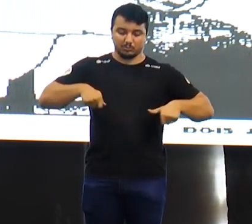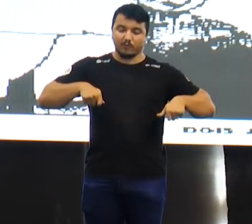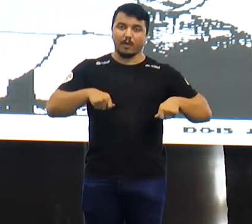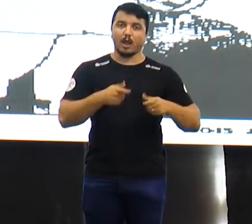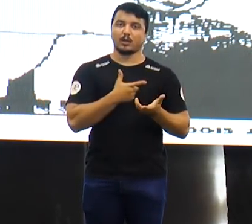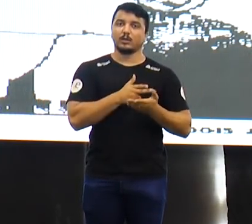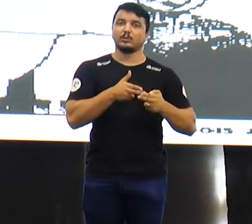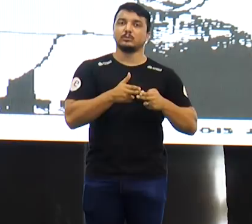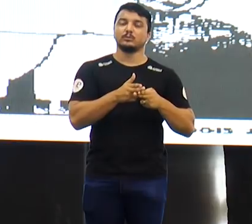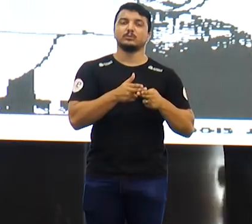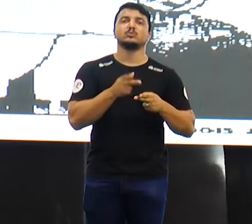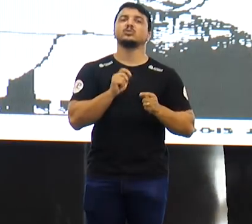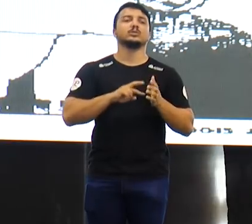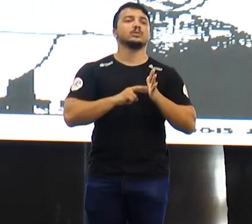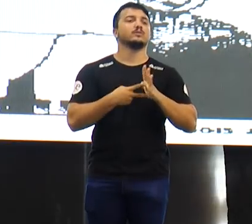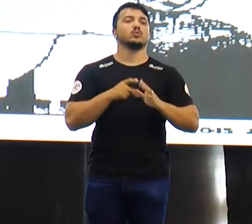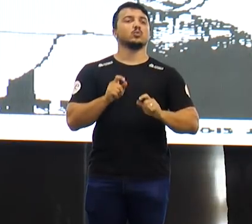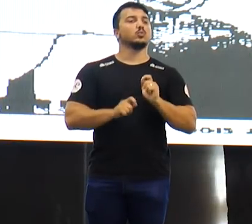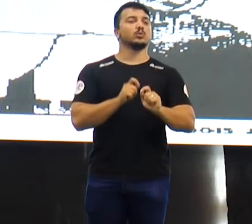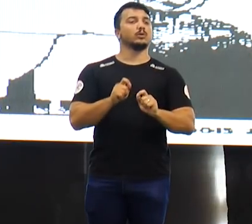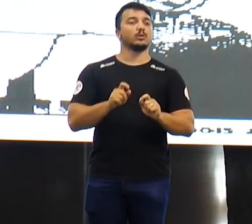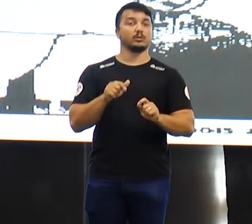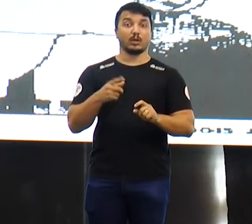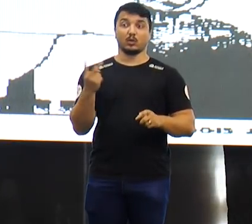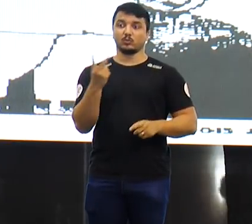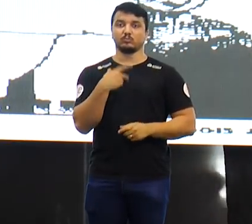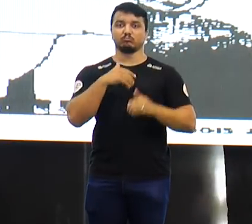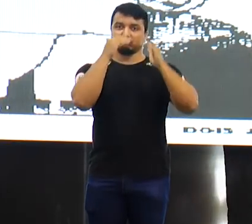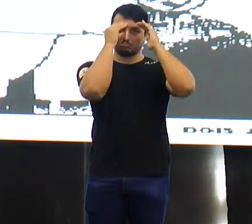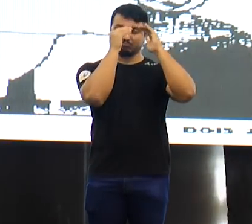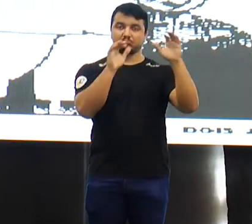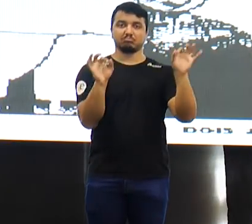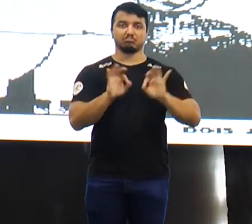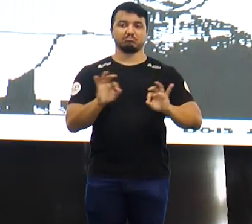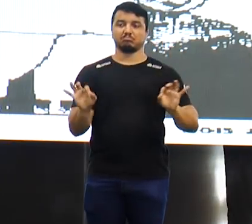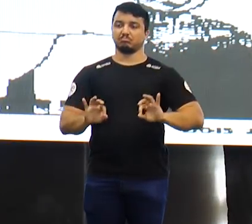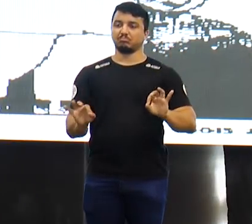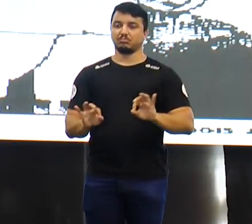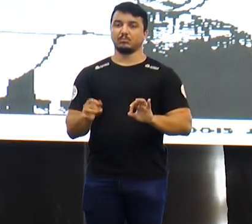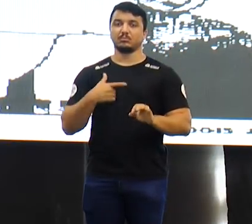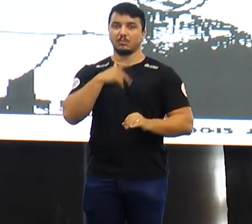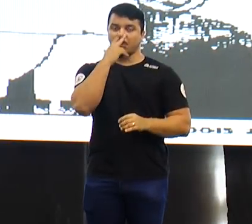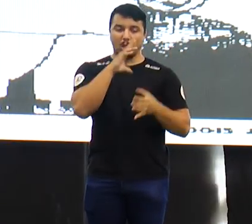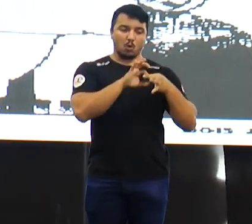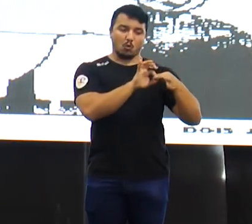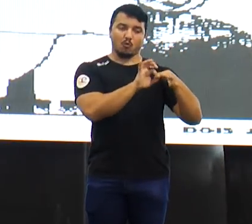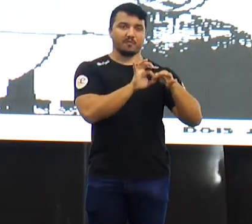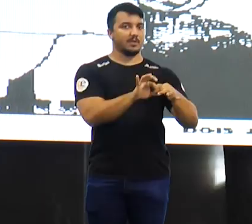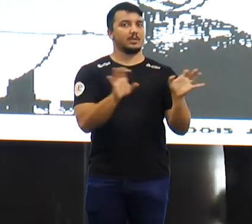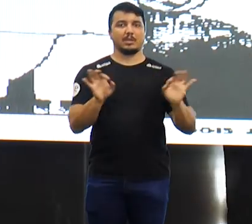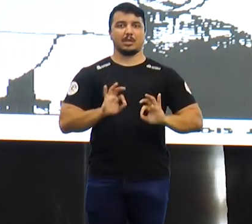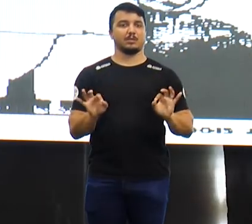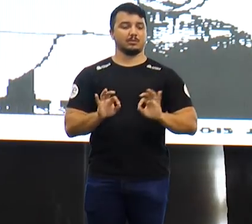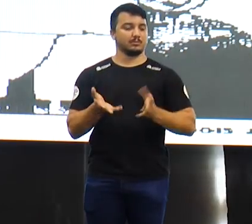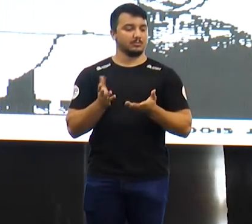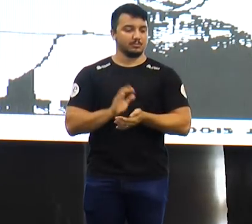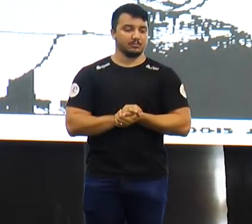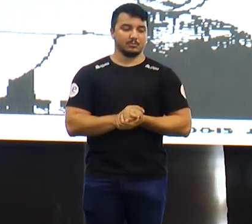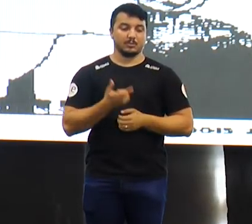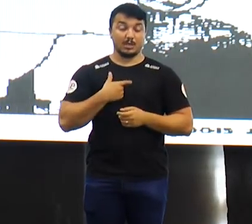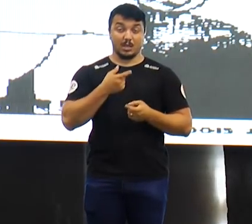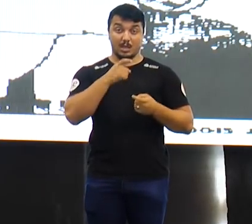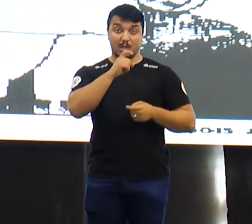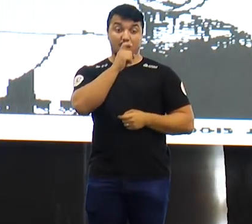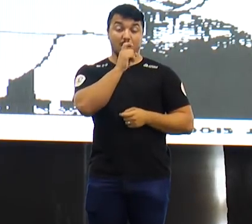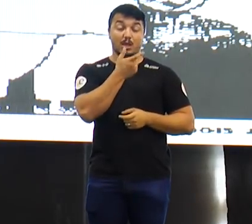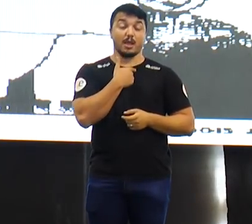quê? Que eles não têm entre si uma confiança mútua. Nem Stalin